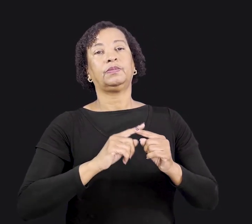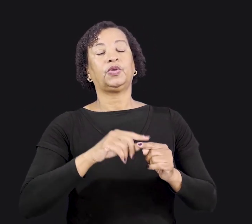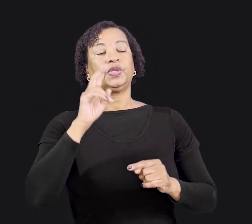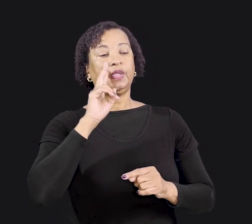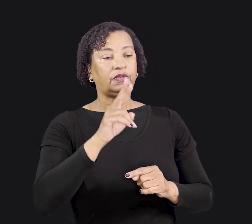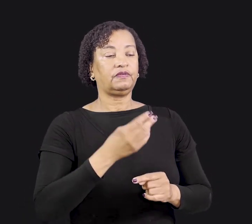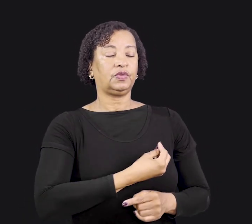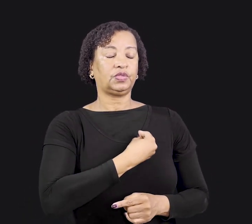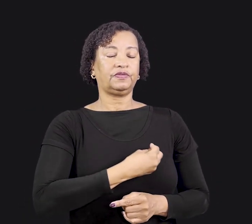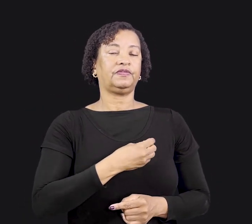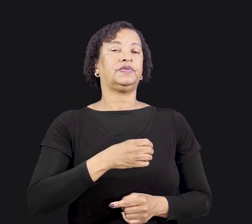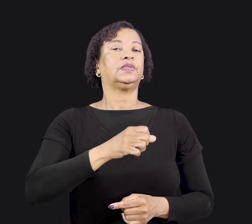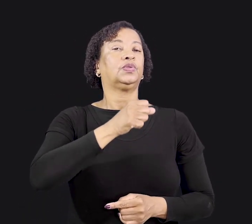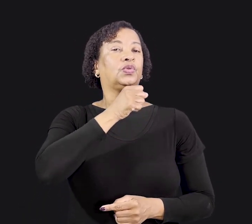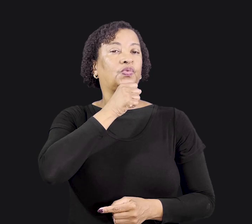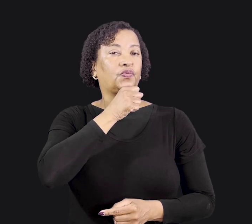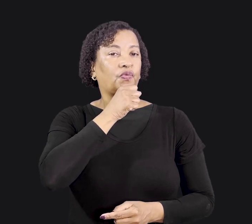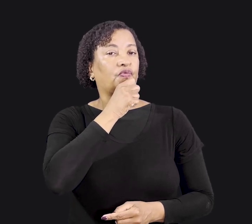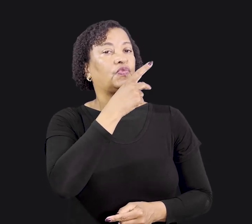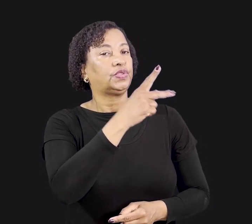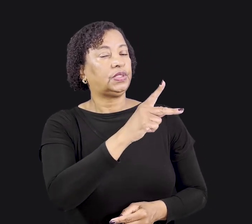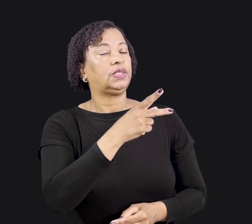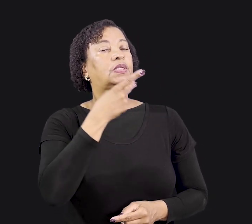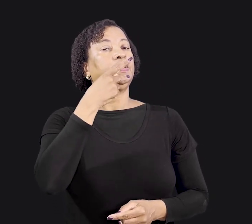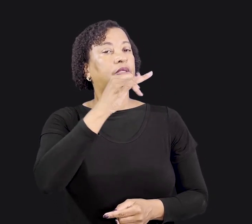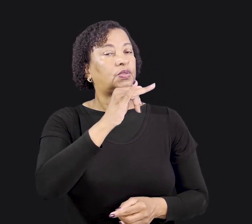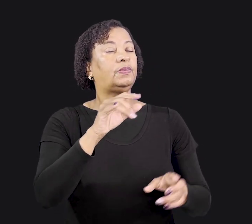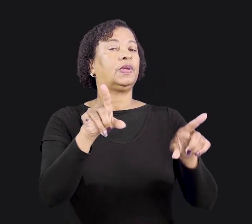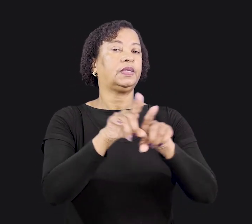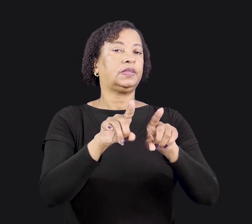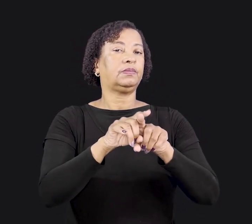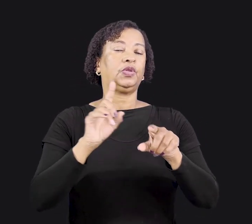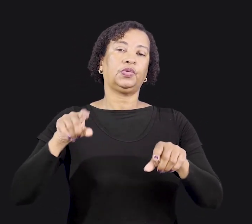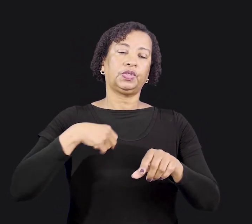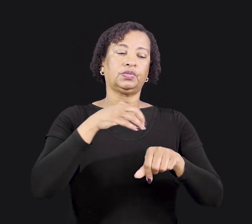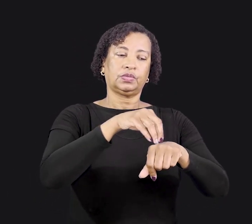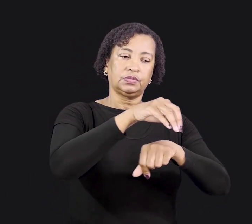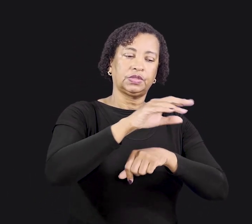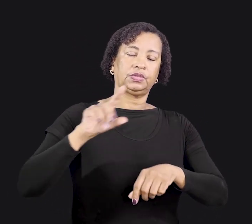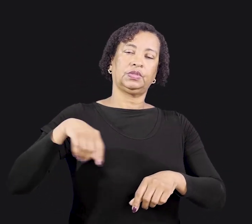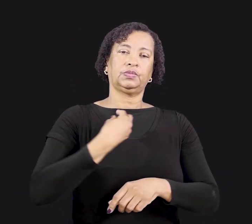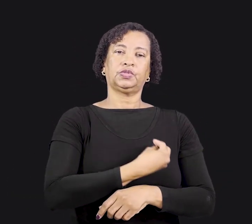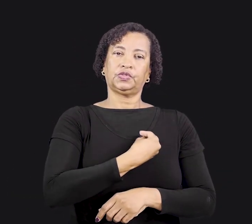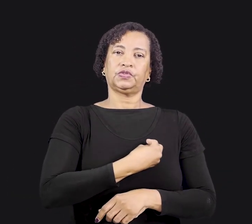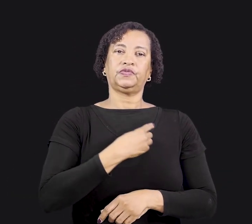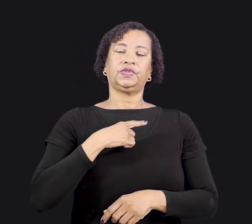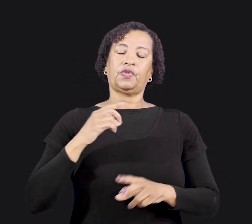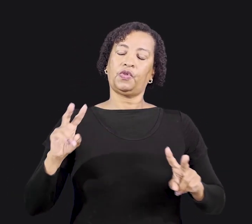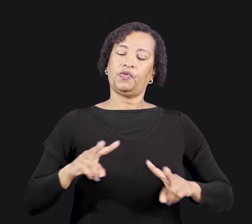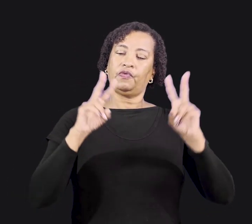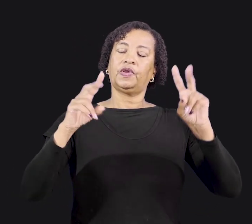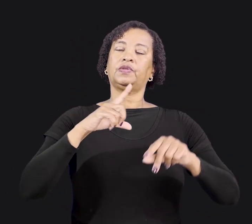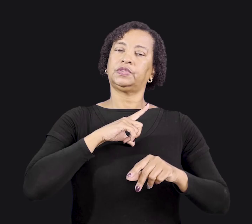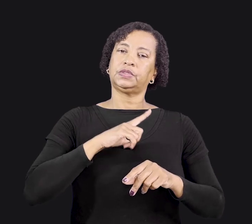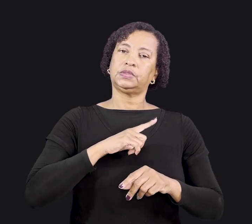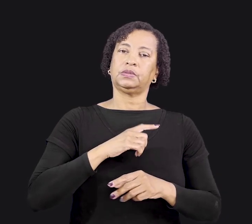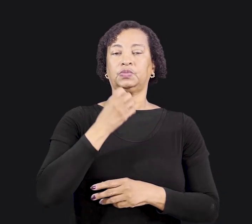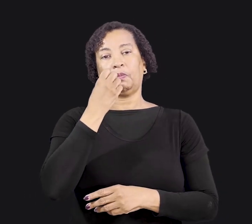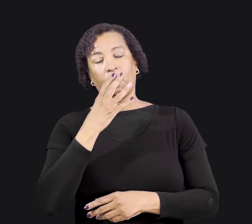do avô e na vida do pai. O que passamos para nossos filhos são os valores que temos, quer sejam bons ou maus. Para